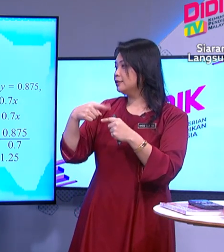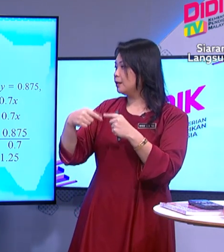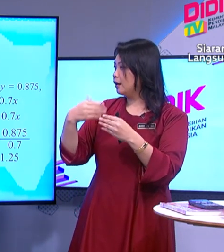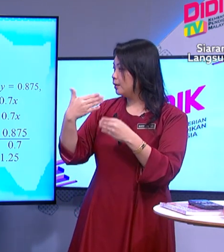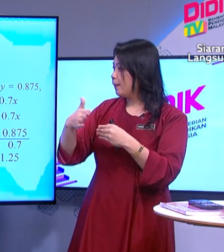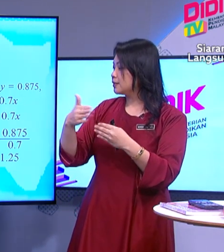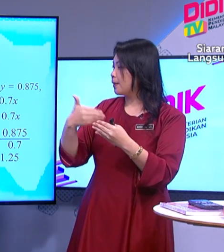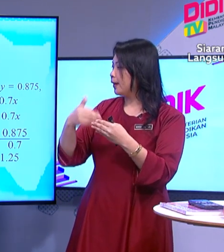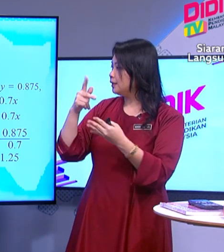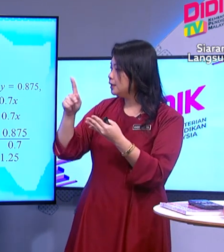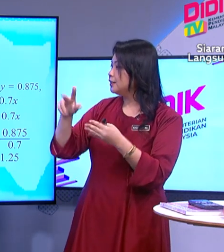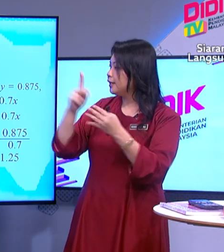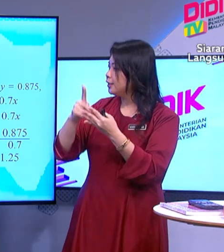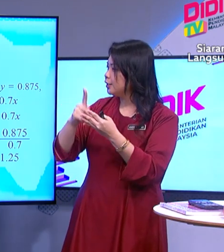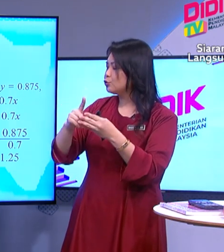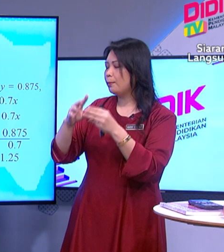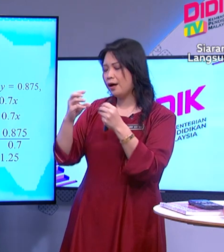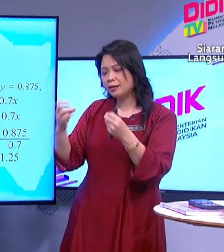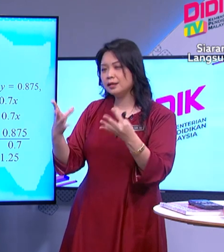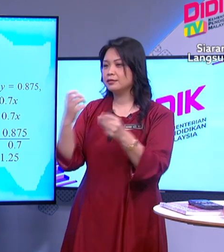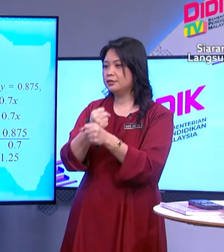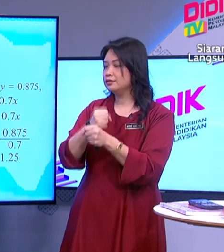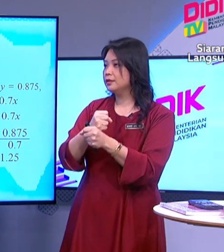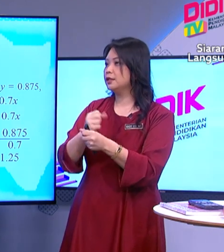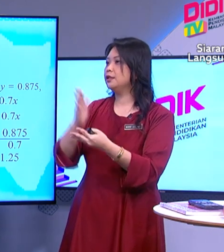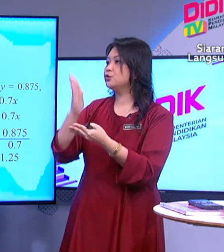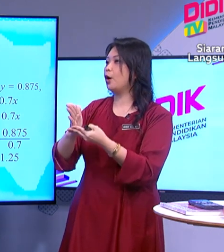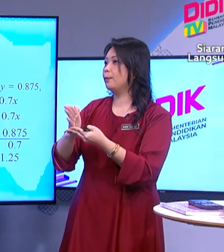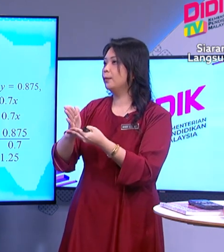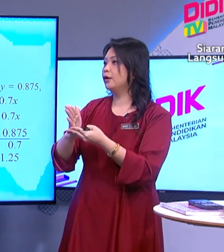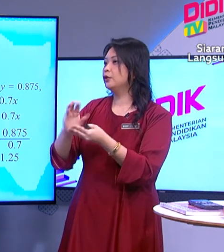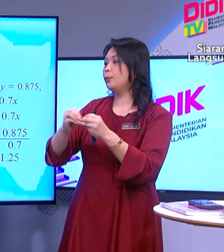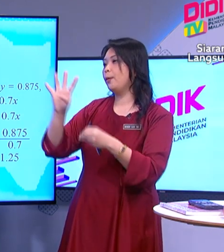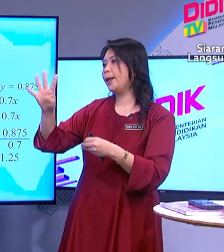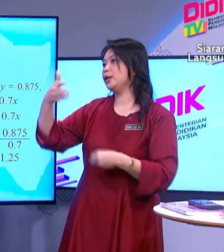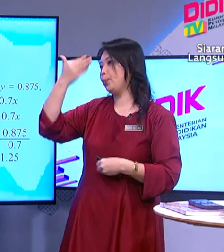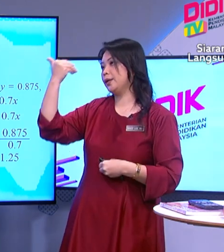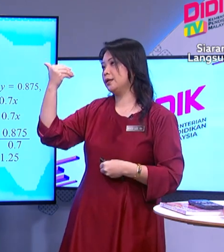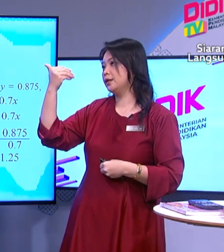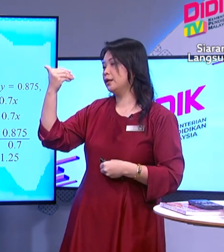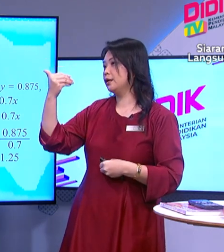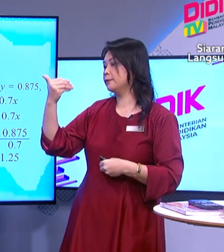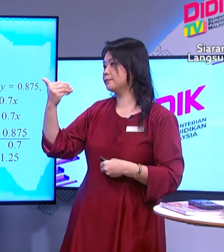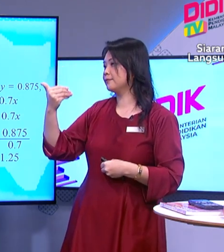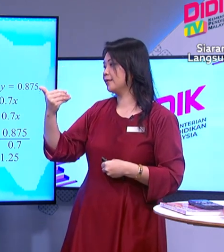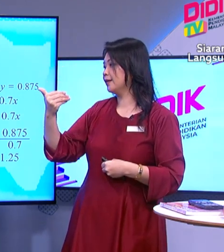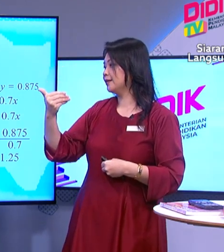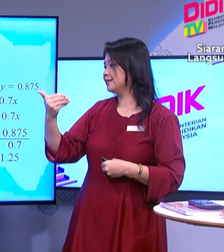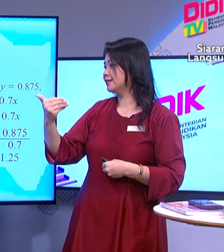selepas sampai 3 dikirim Yusuf banyak kecil jadi desktop 64 di lupa geura sudah cukup